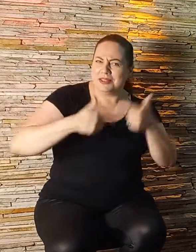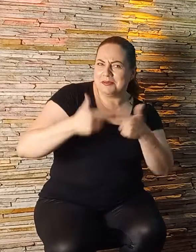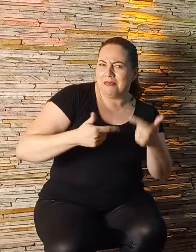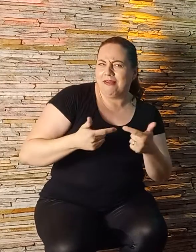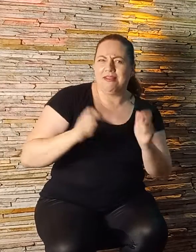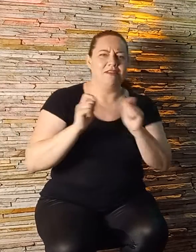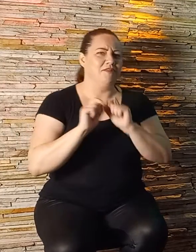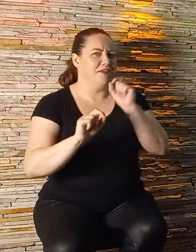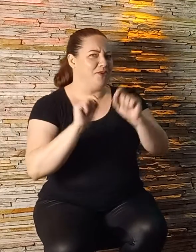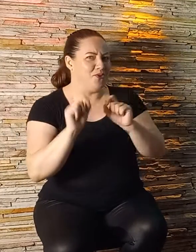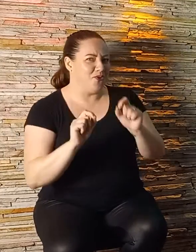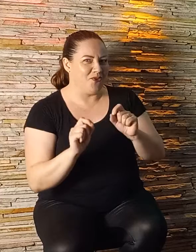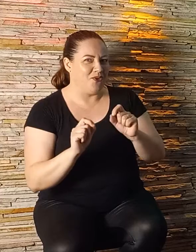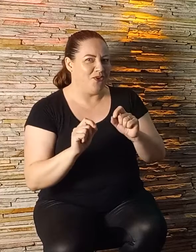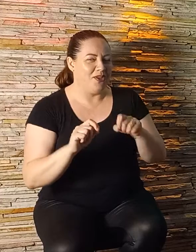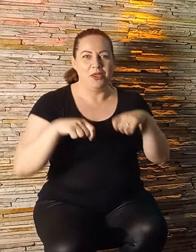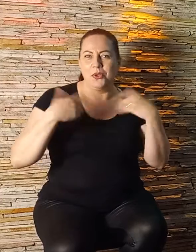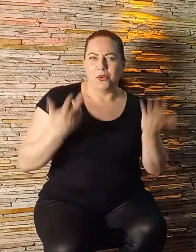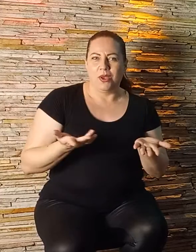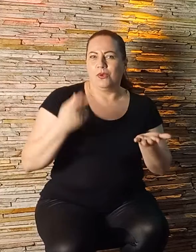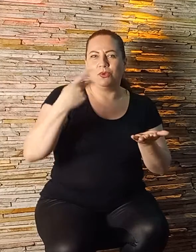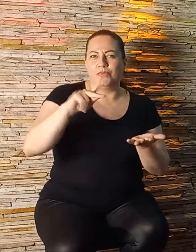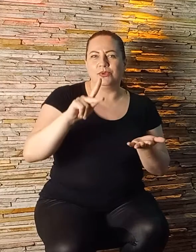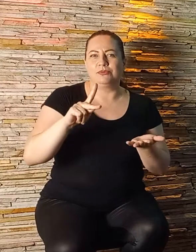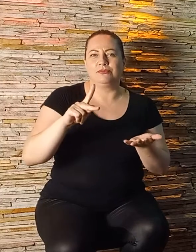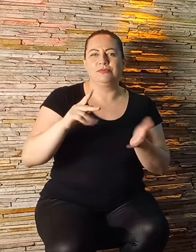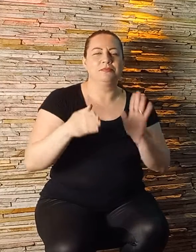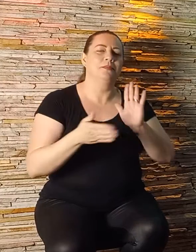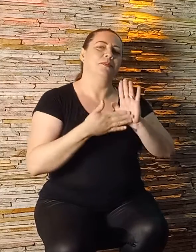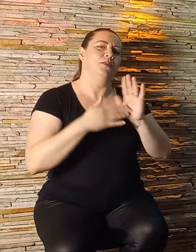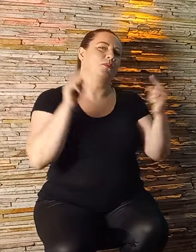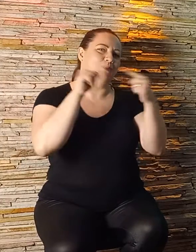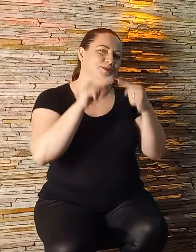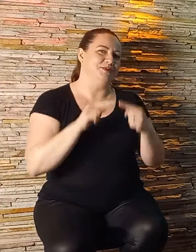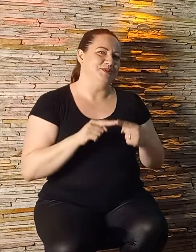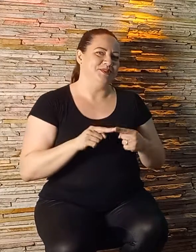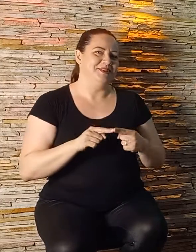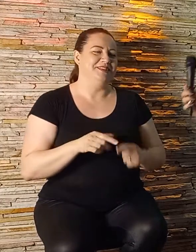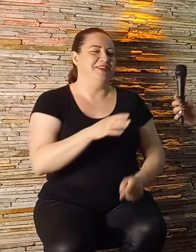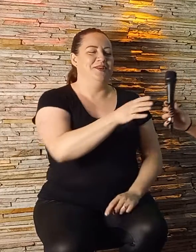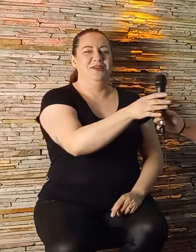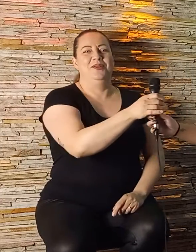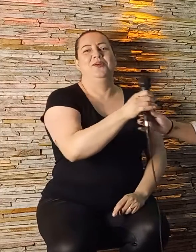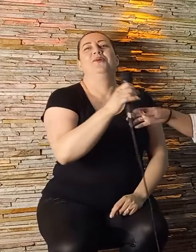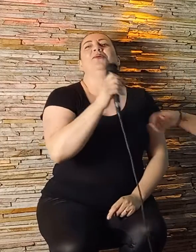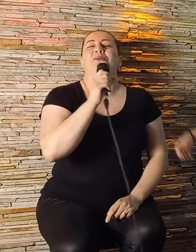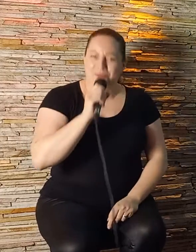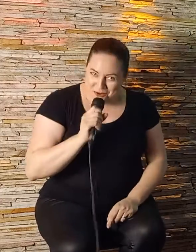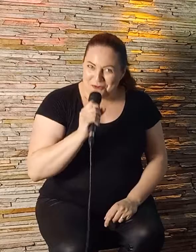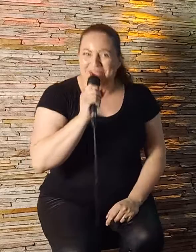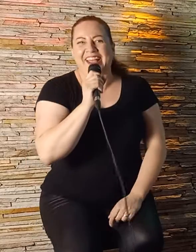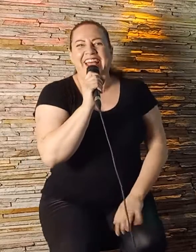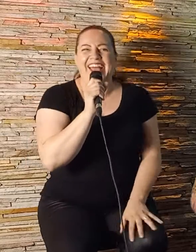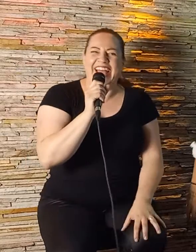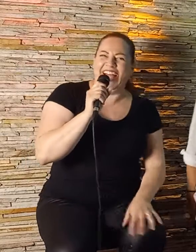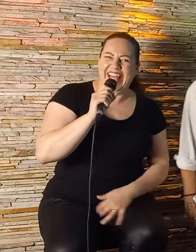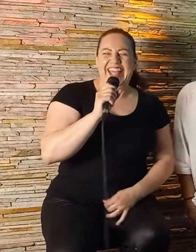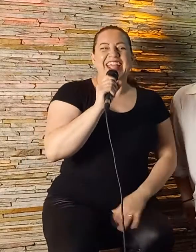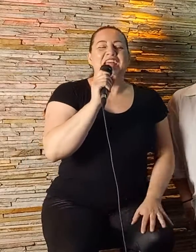o que que tu faz e qual é o teu o teu propósito no caso sua vida o